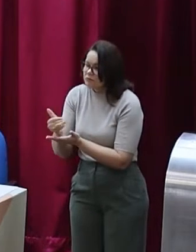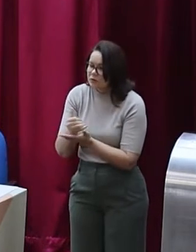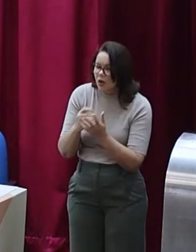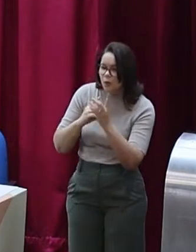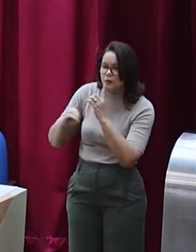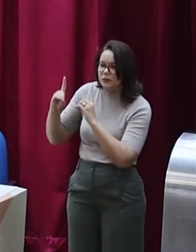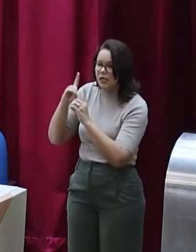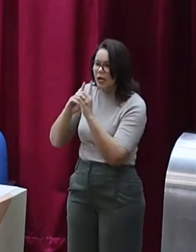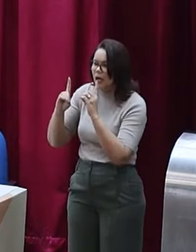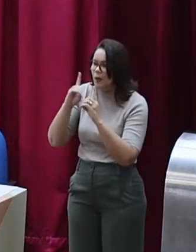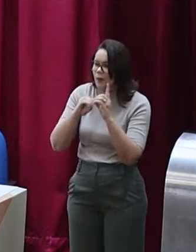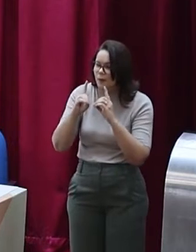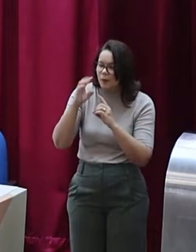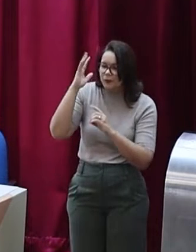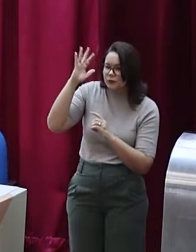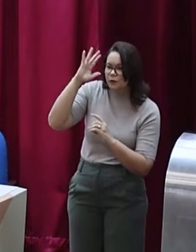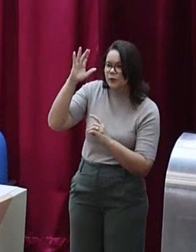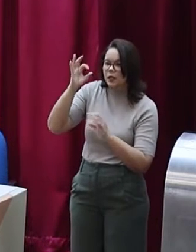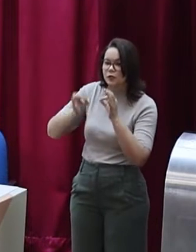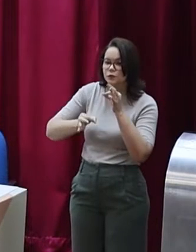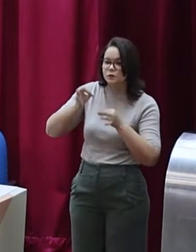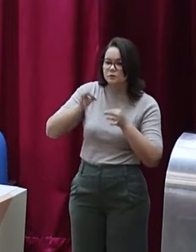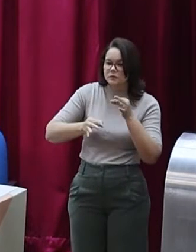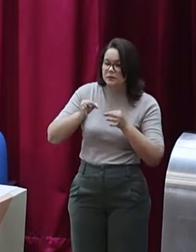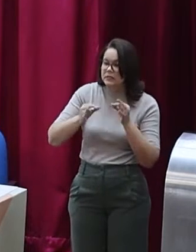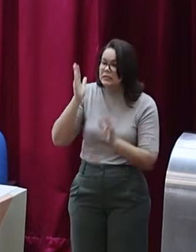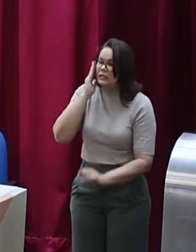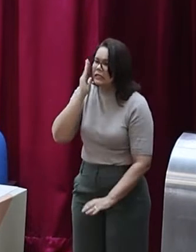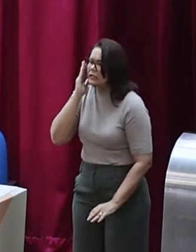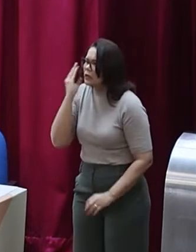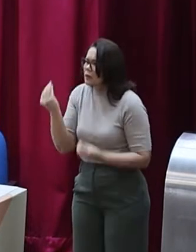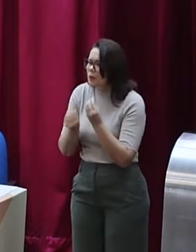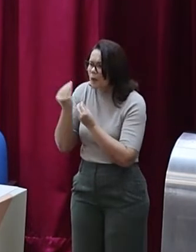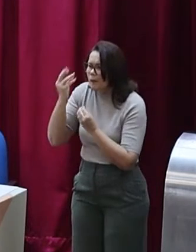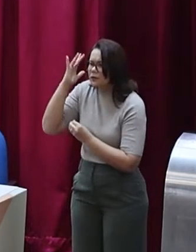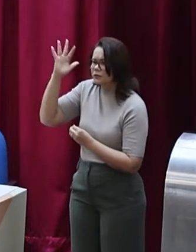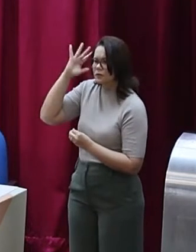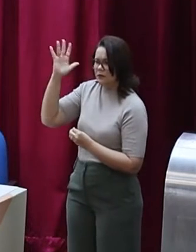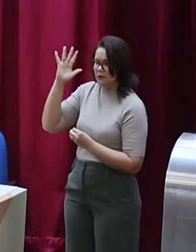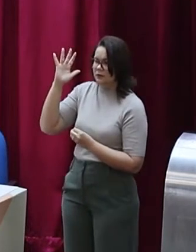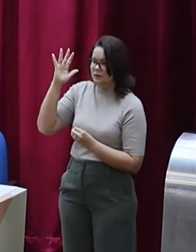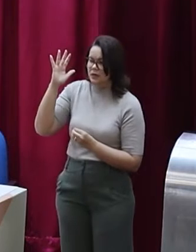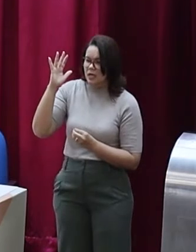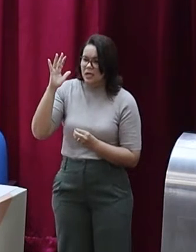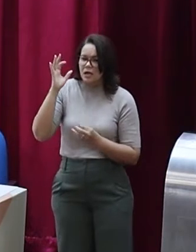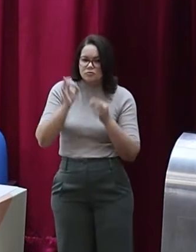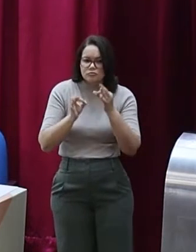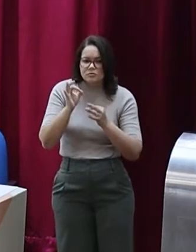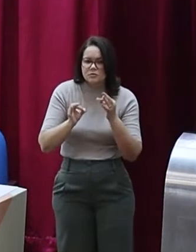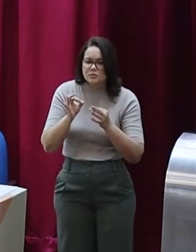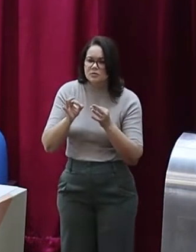diálogo com as teorias da justiça, compreender como é que as teorias da justiça discutem a noção de justiça